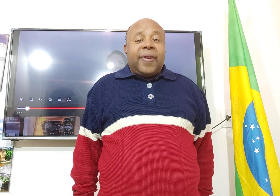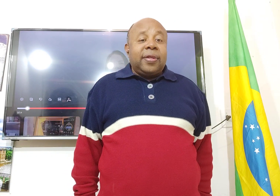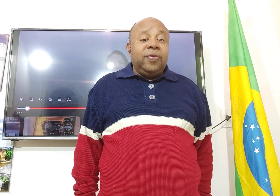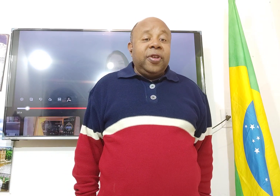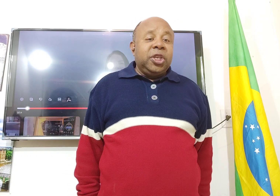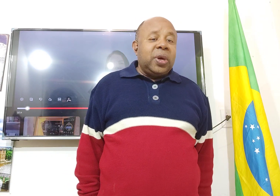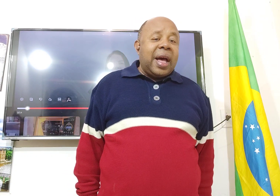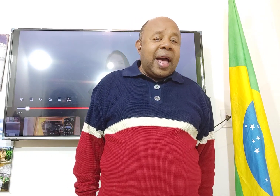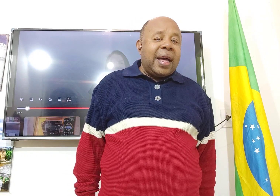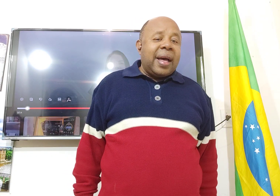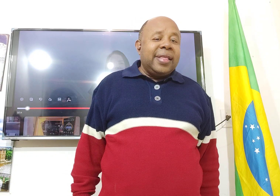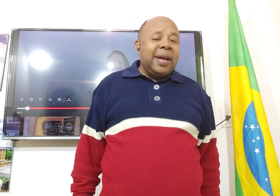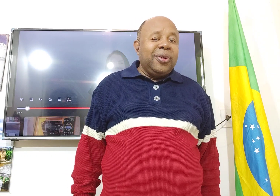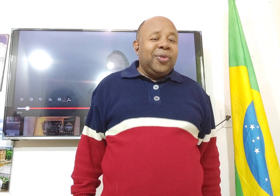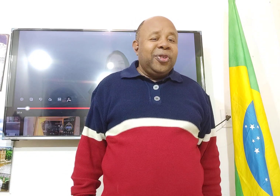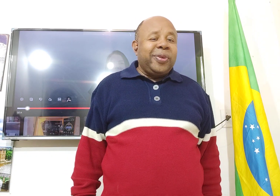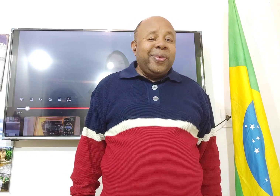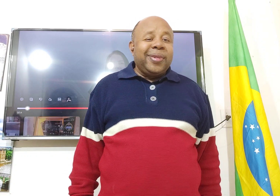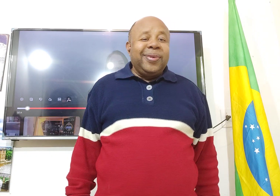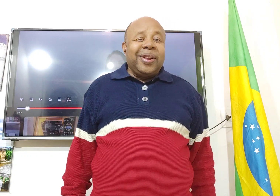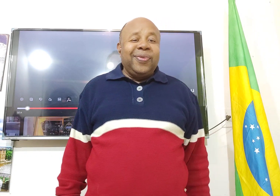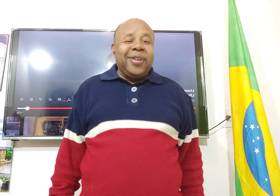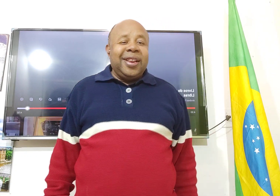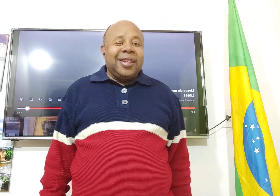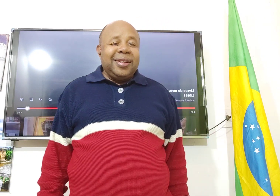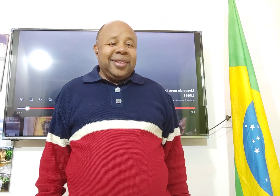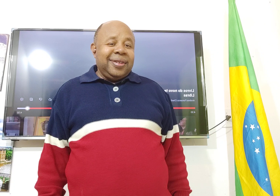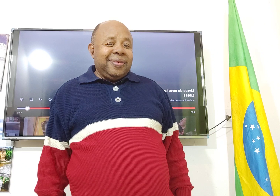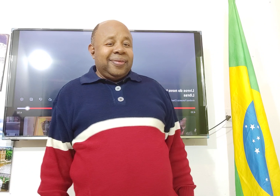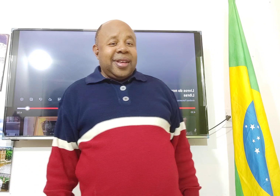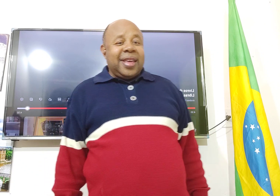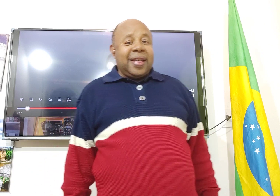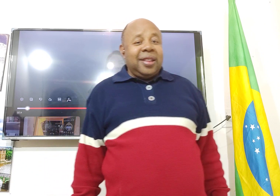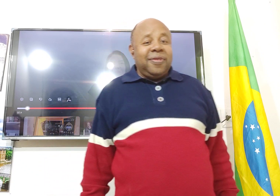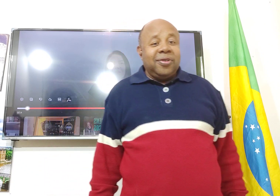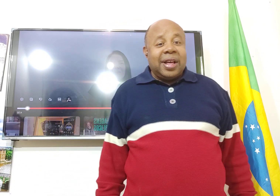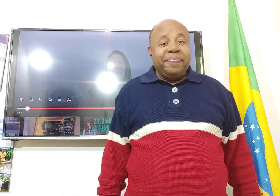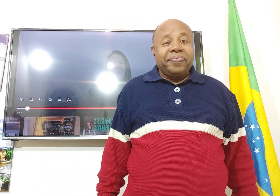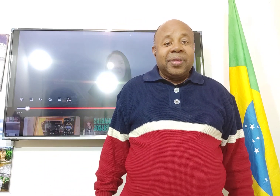faz um vídeo. A André mandou um vídeo para mim, eu não vi ainda. O que é aquele vídeo lá?